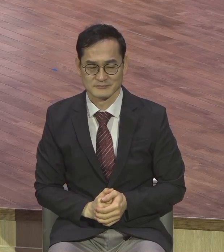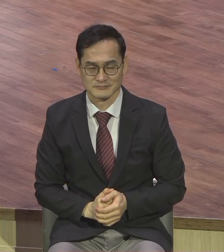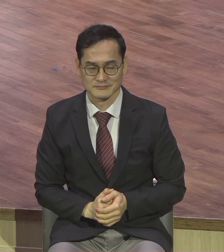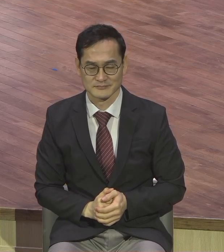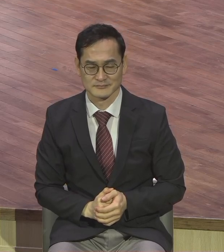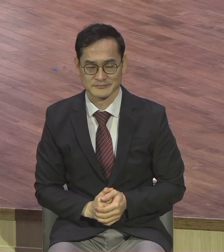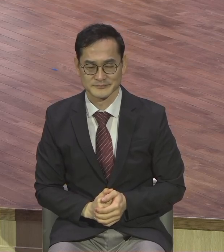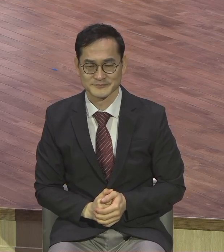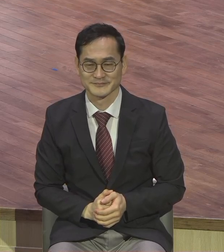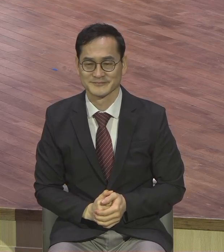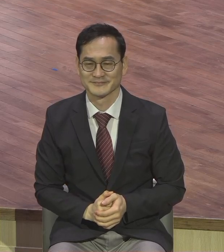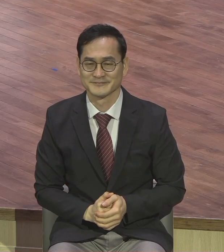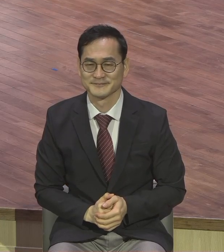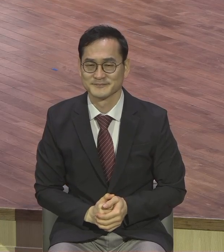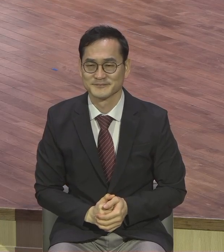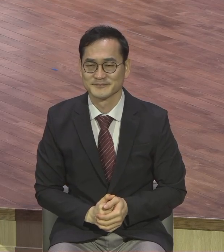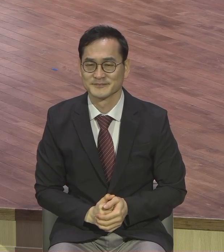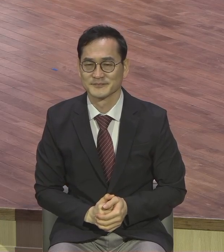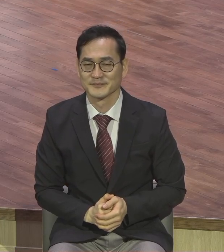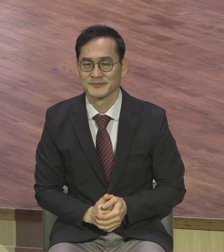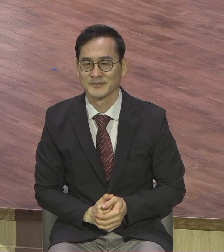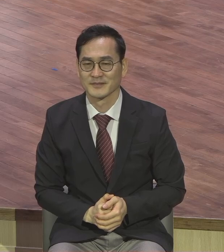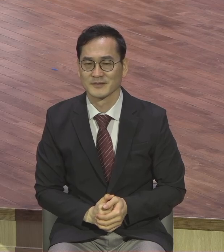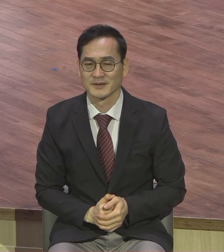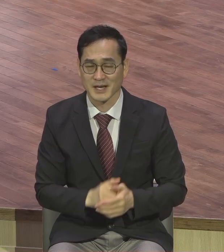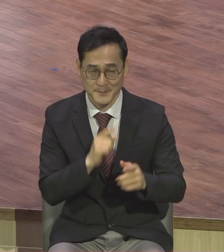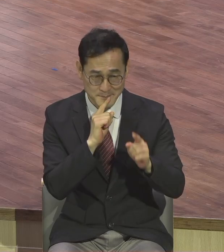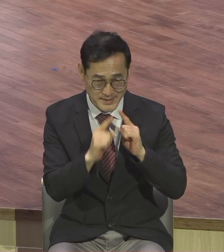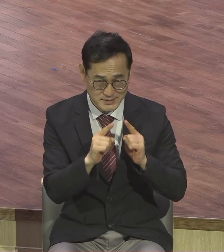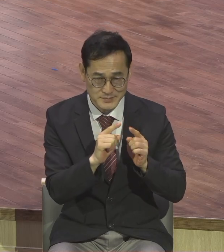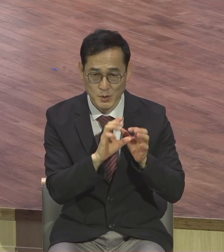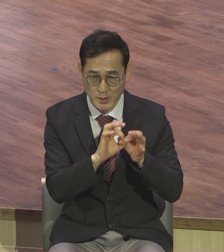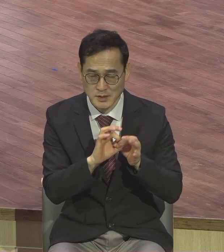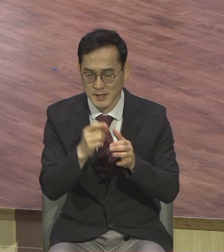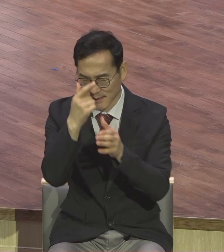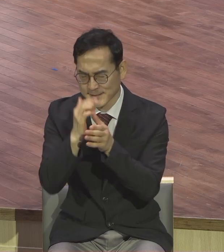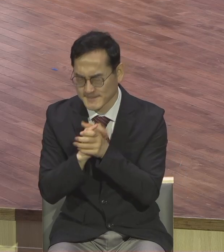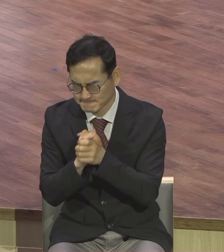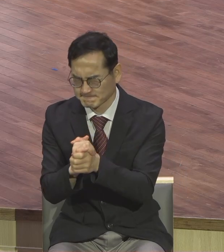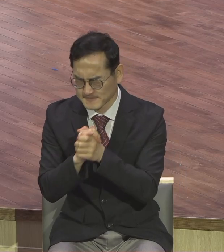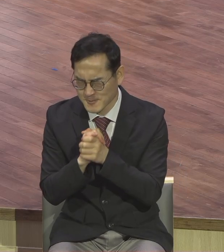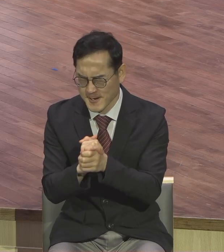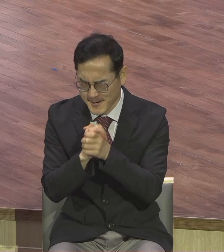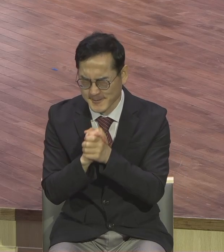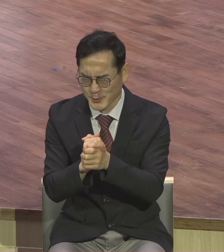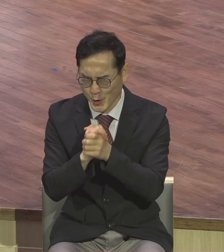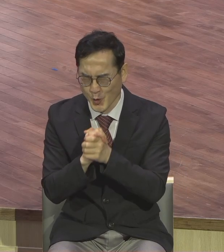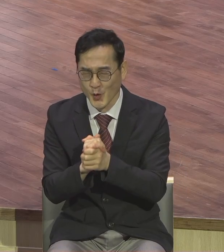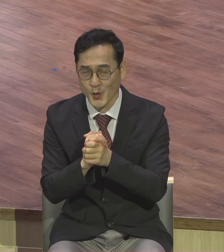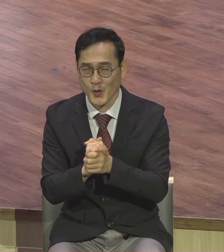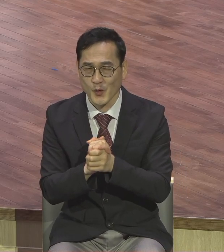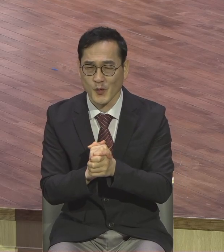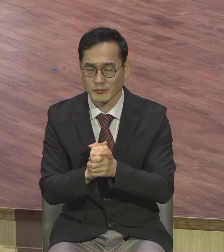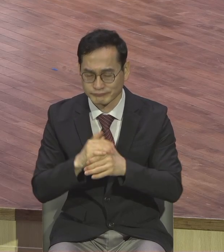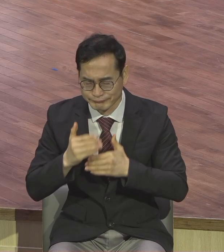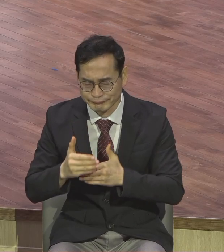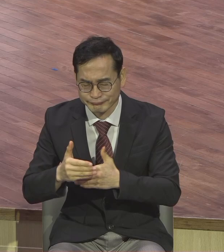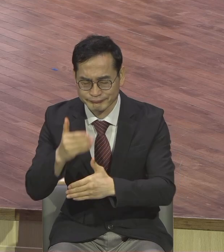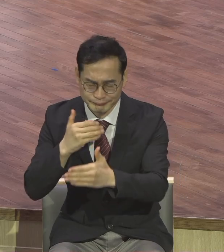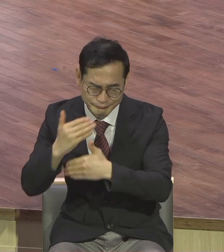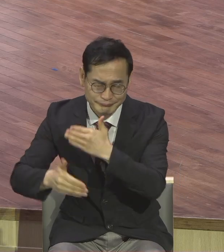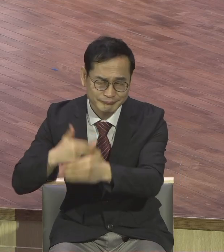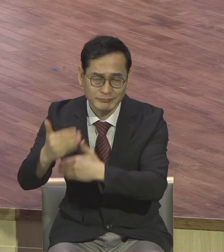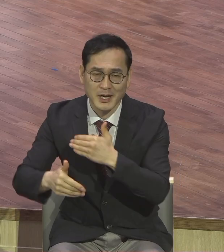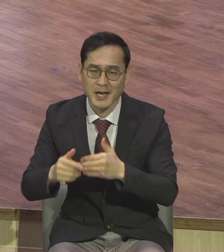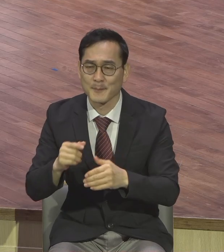말씀을 기도로 잘 설계를 하면 여러분 이제 현장에서 디자인이 잘 그렇게 되어 그림이